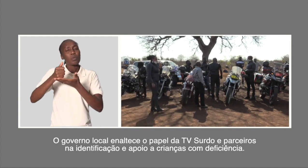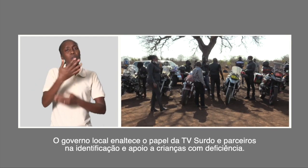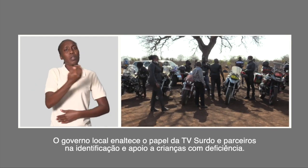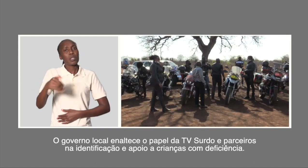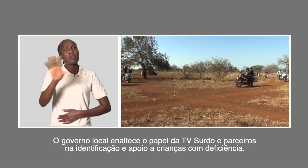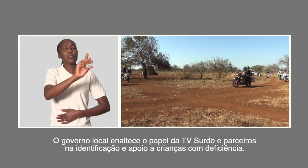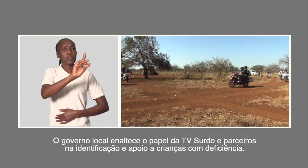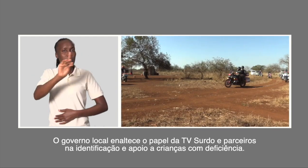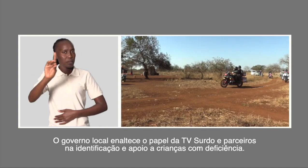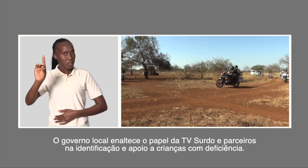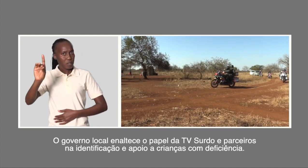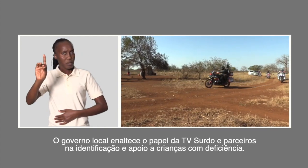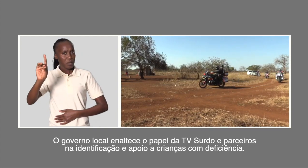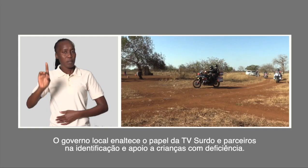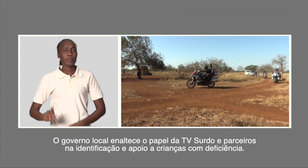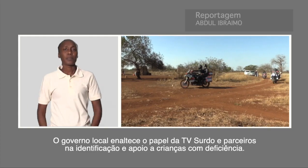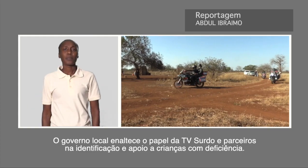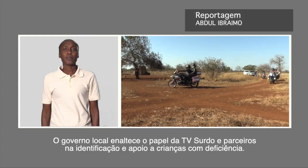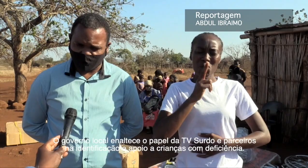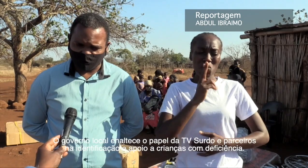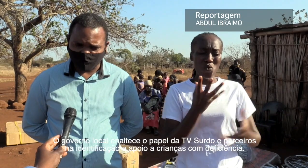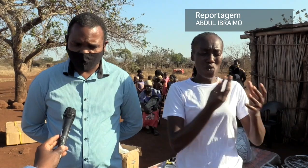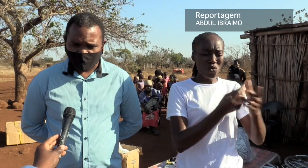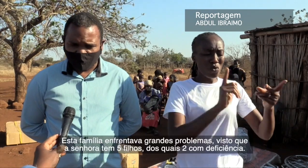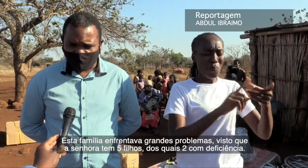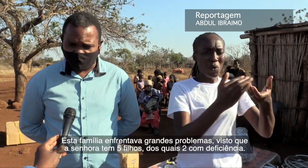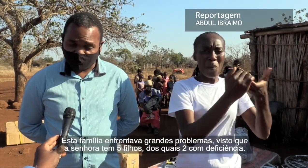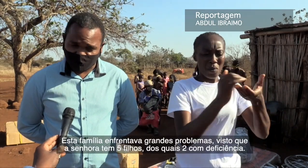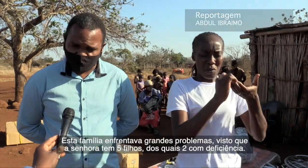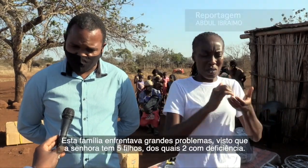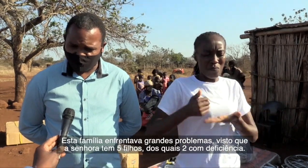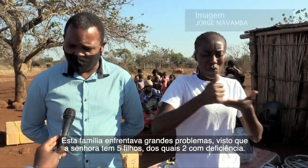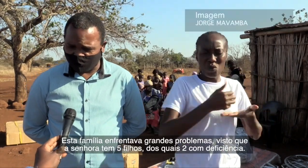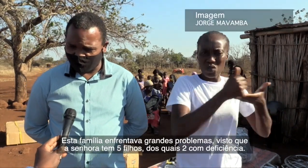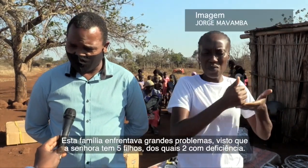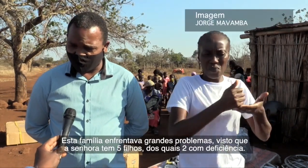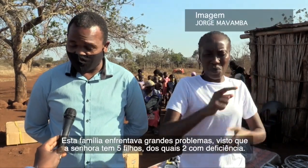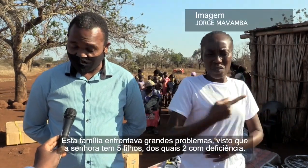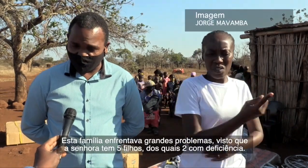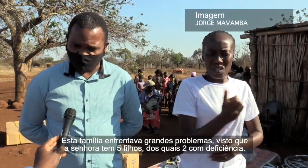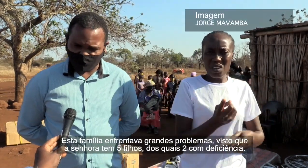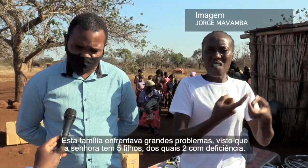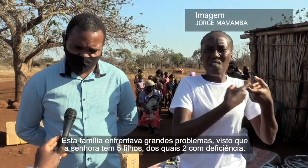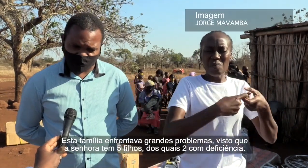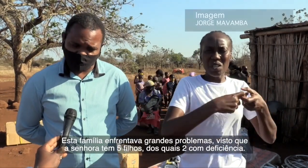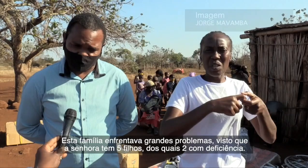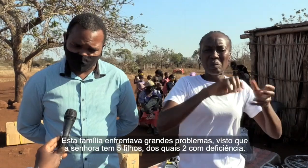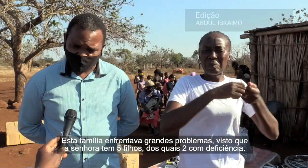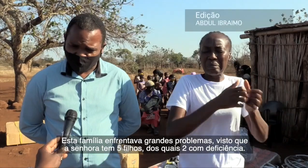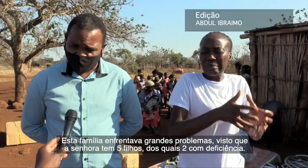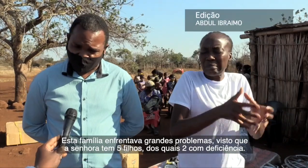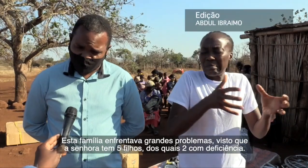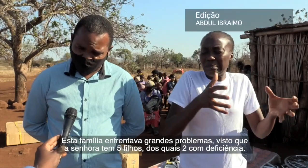identificação e apoio a crianças com deficiência. Esta família é uma família que enfrentava grandes problemas, visto